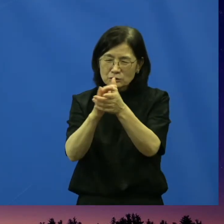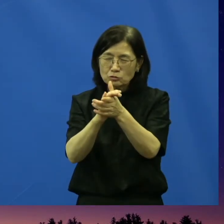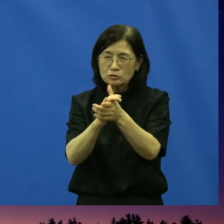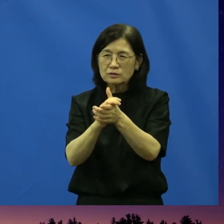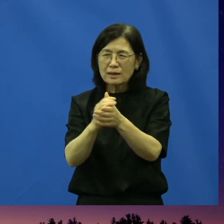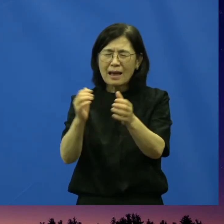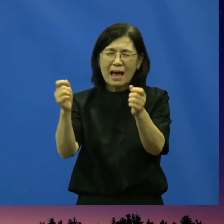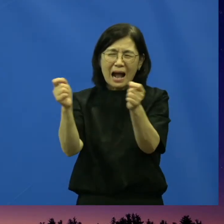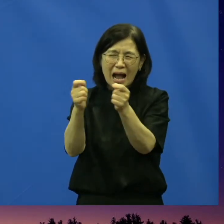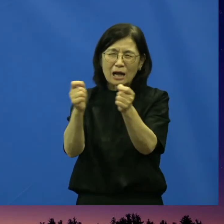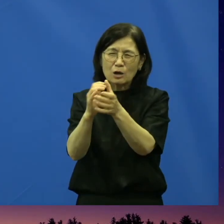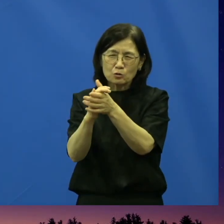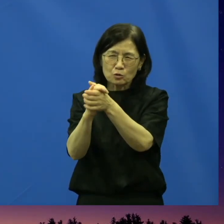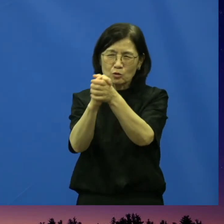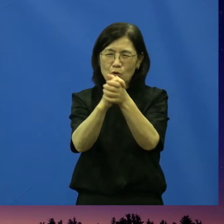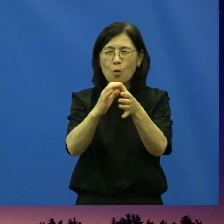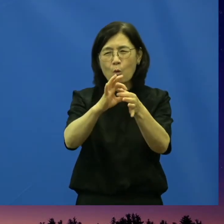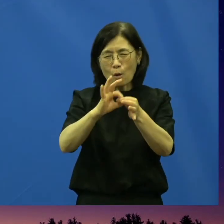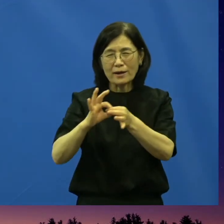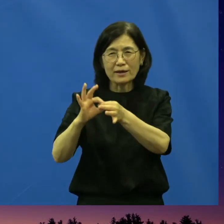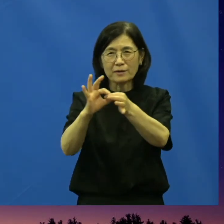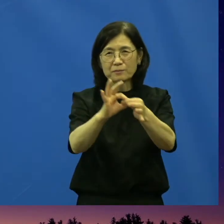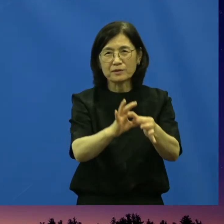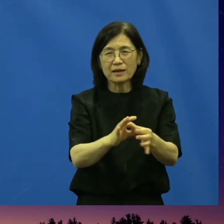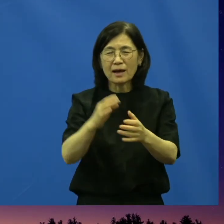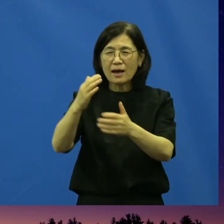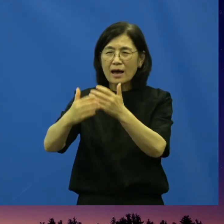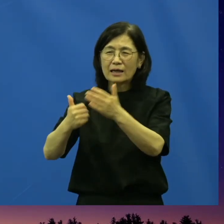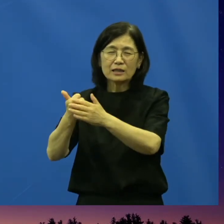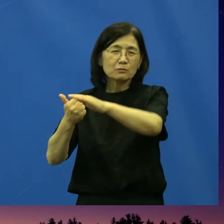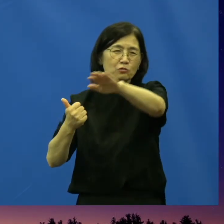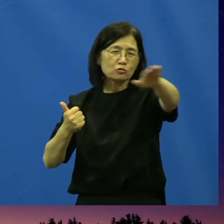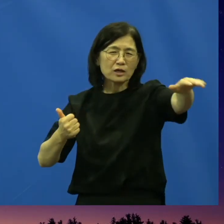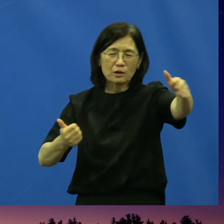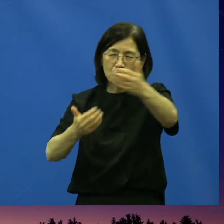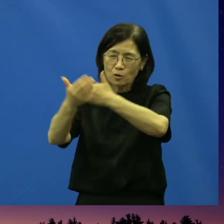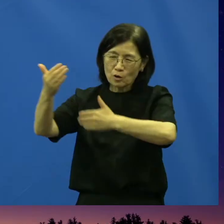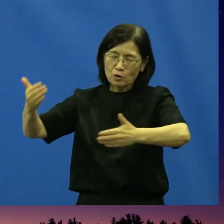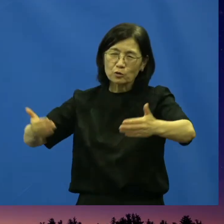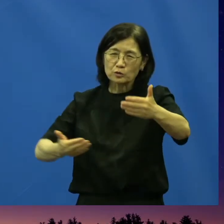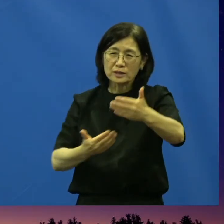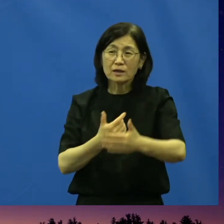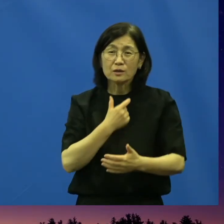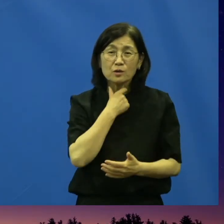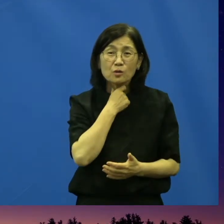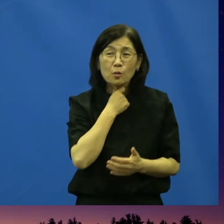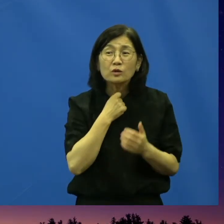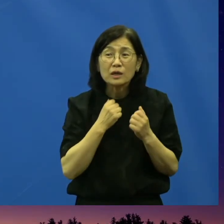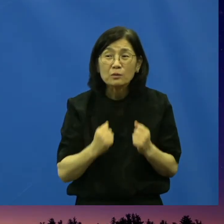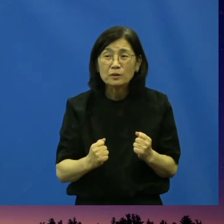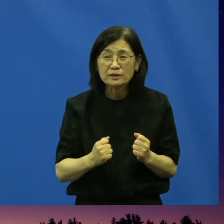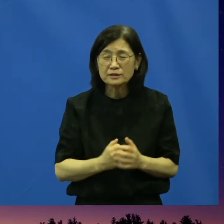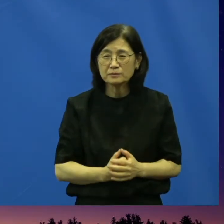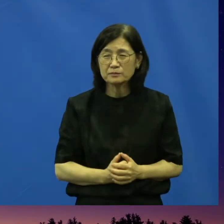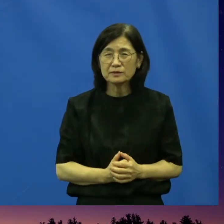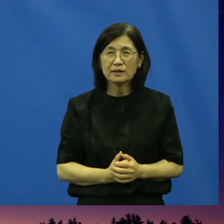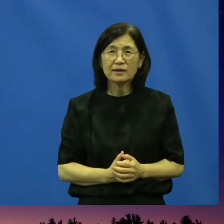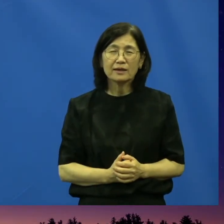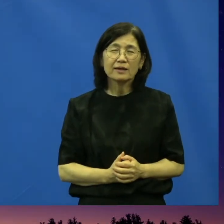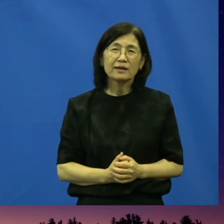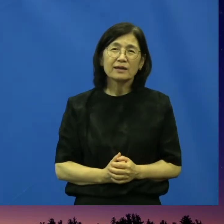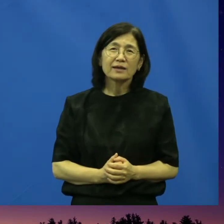여러분. 우리와 교제하기를 원하시는 거예요. 어떤 것이든 여러분 교제하기를 원하세요. 여러분들이 어떤